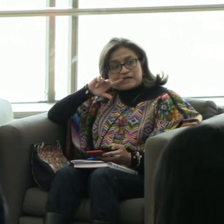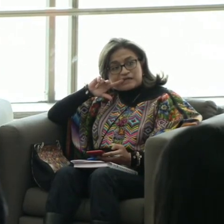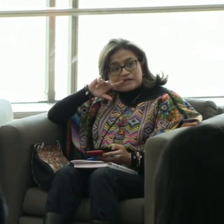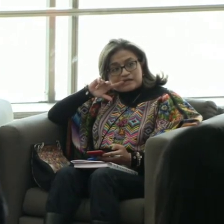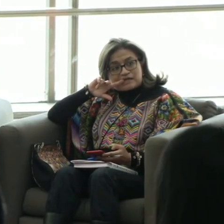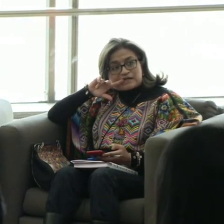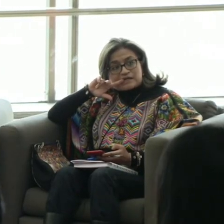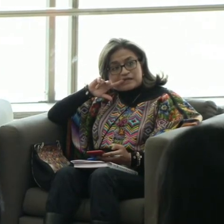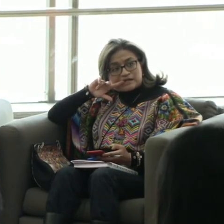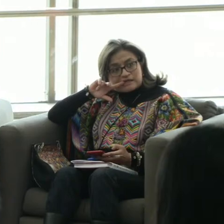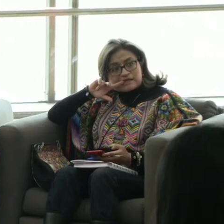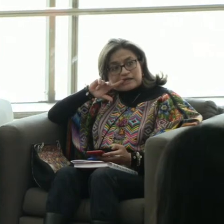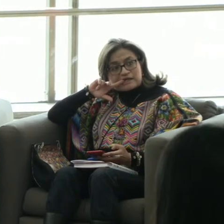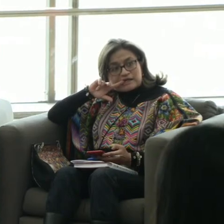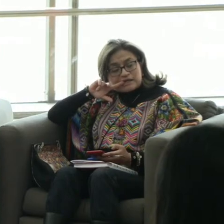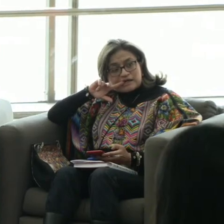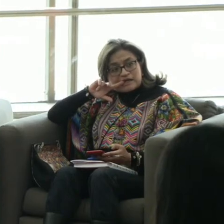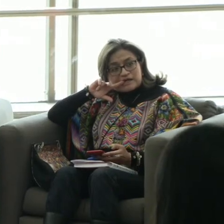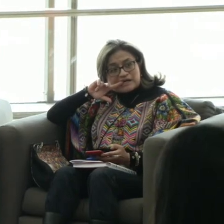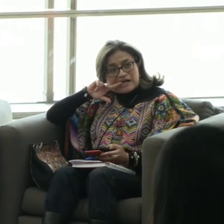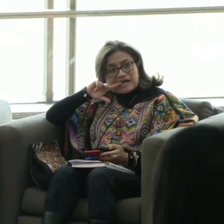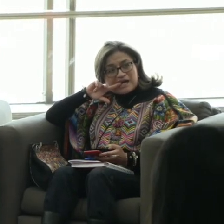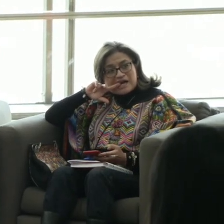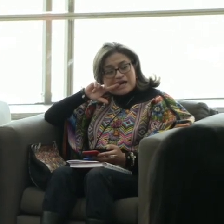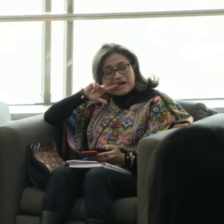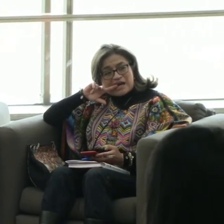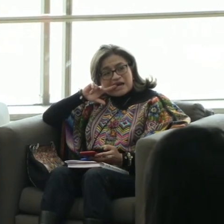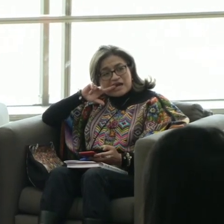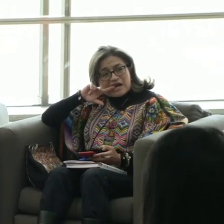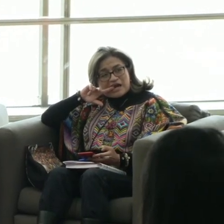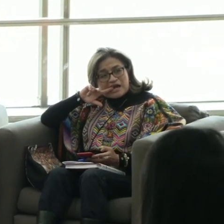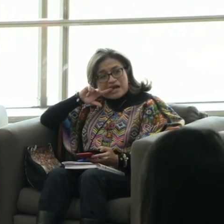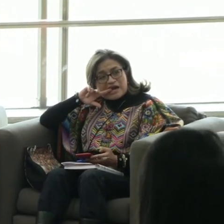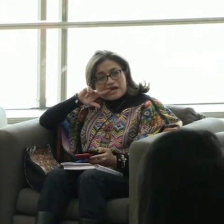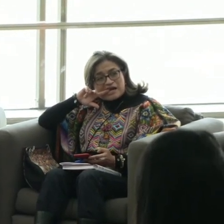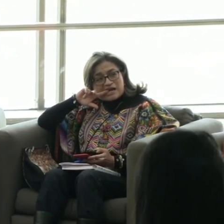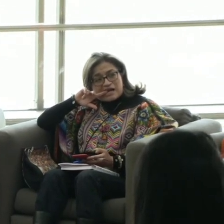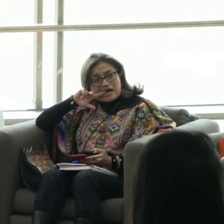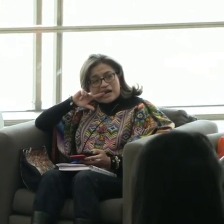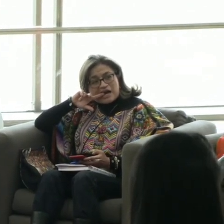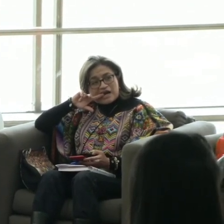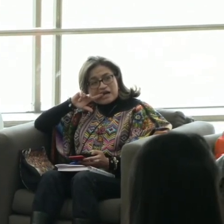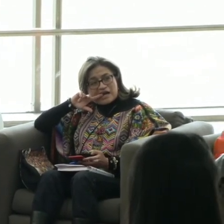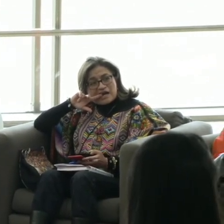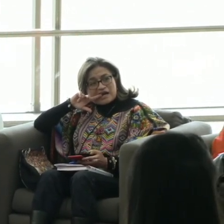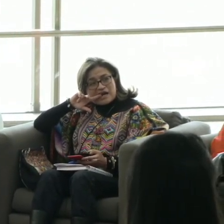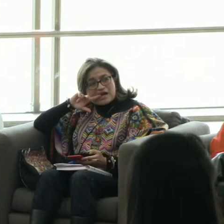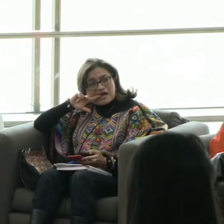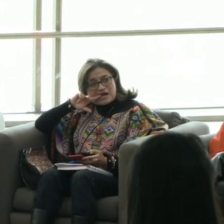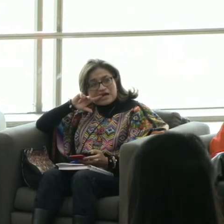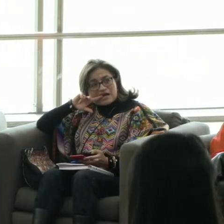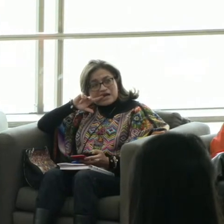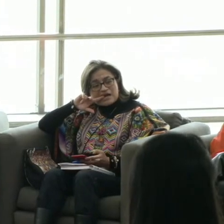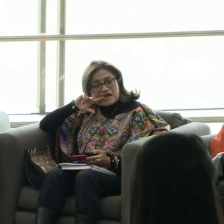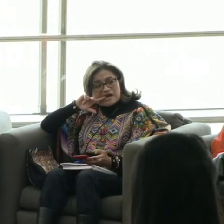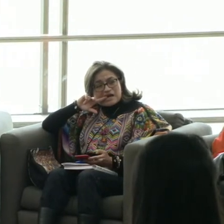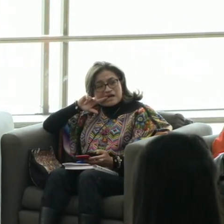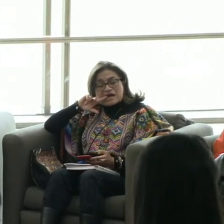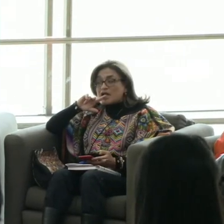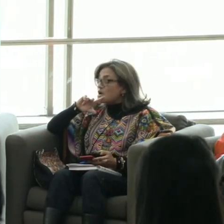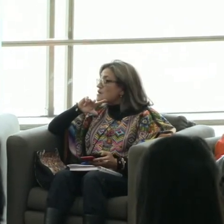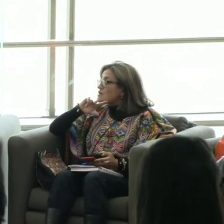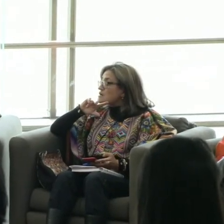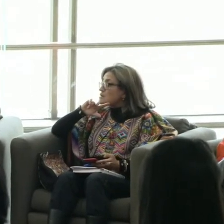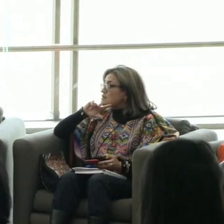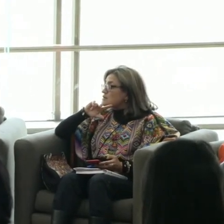y tomando en cuenta la propuesta de la diputada podríamos apuntar hacia la construcción de una serie de indicadores no